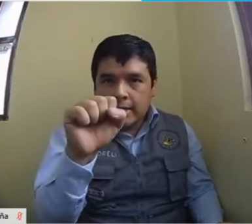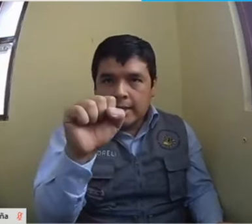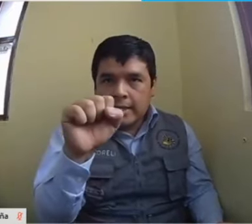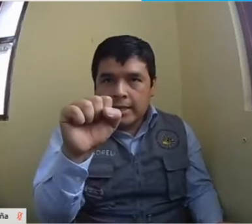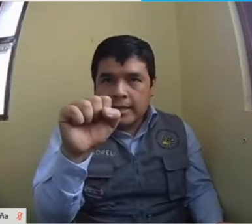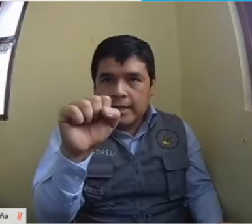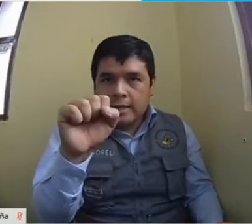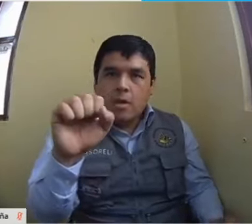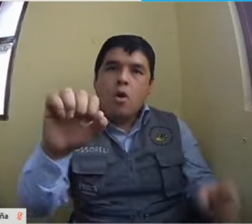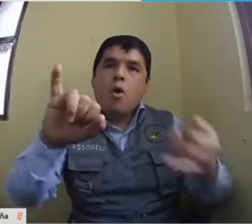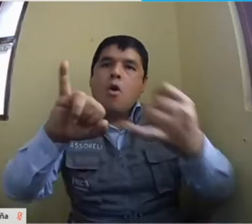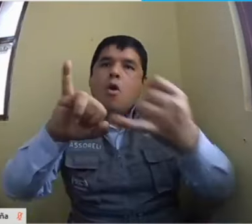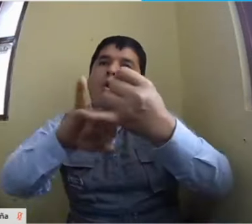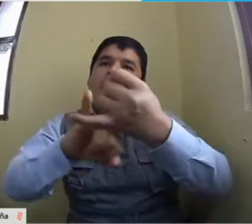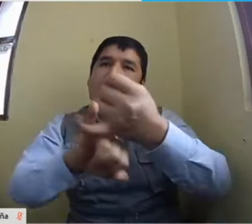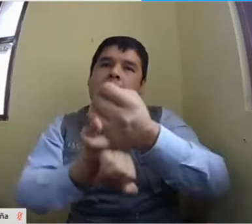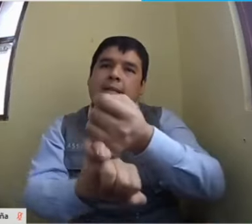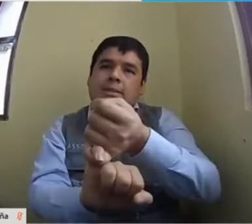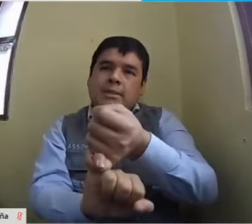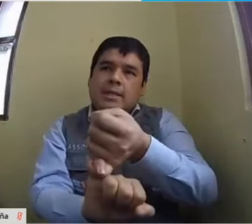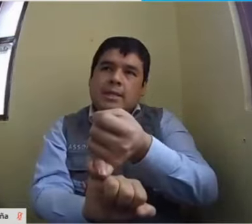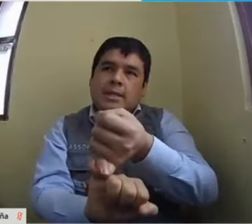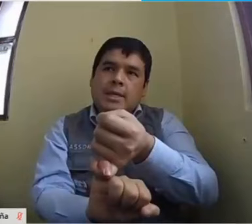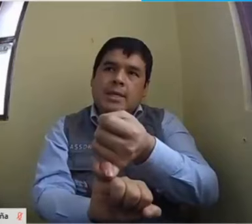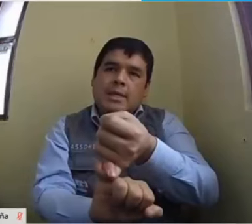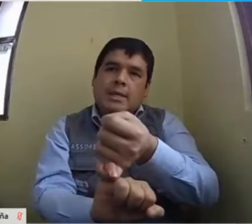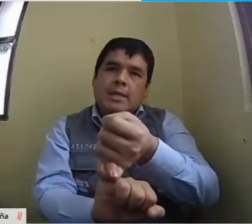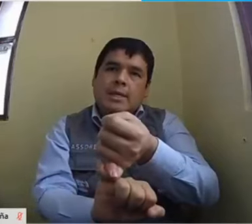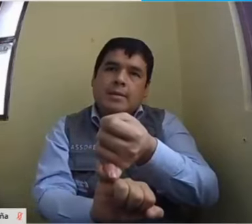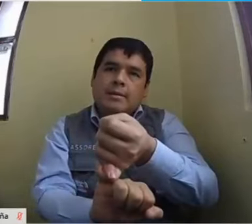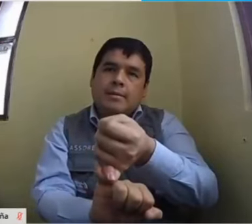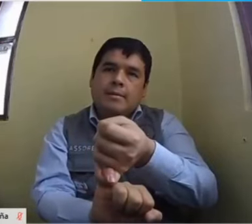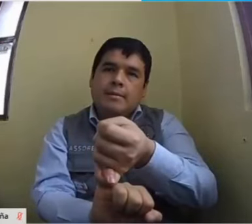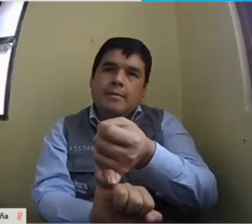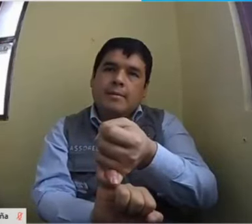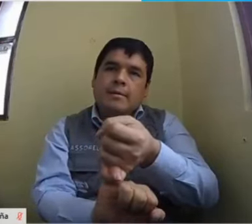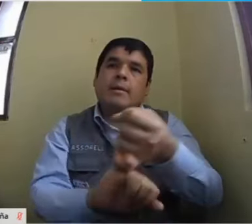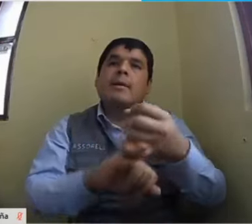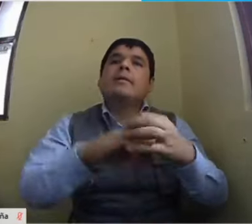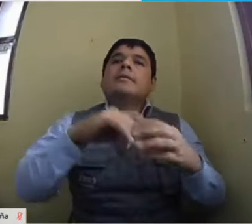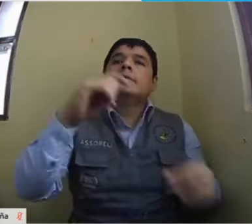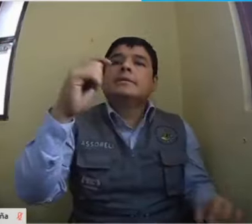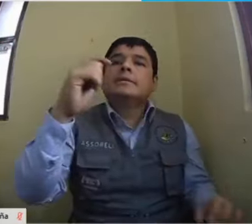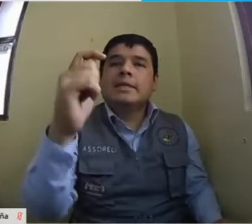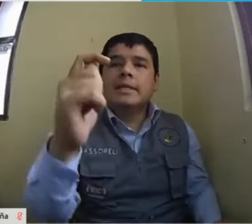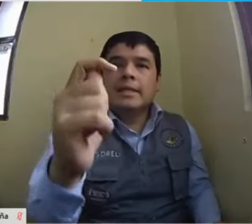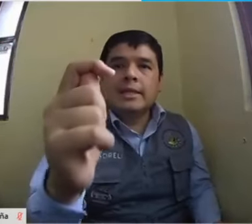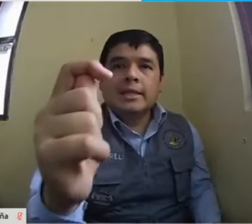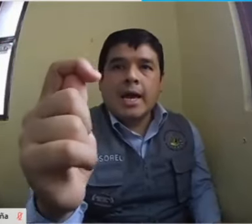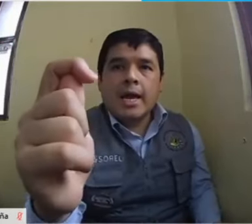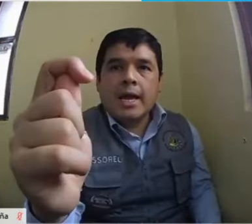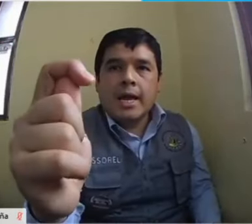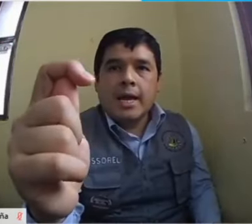S, con el puño, se dibuja la S, o la S antigua con los meñiques.